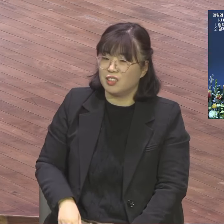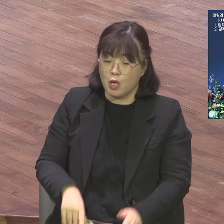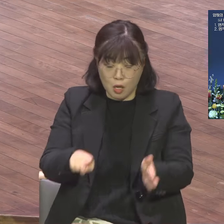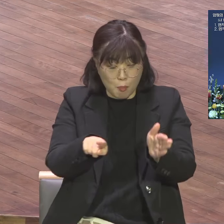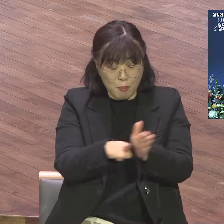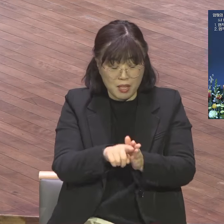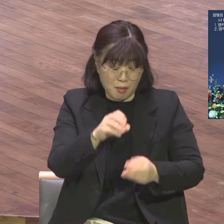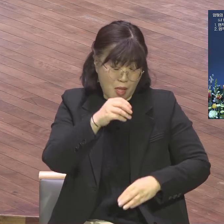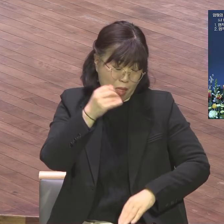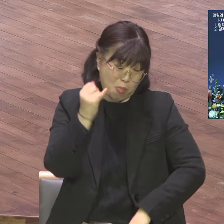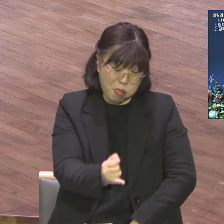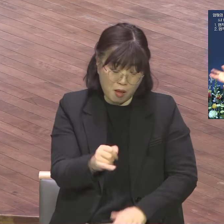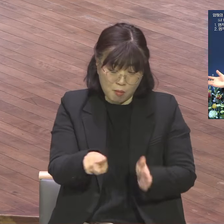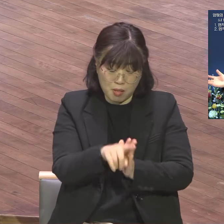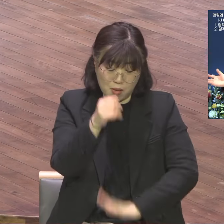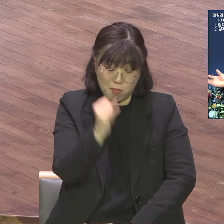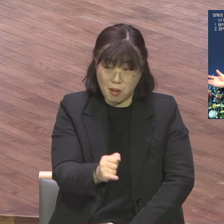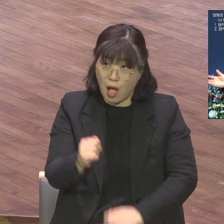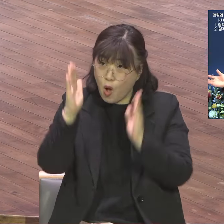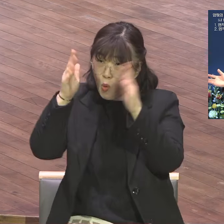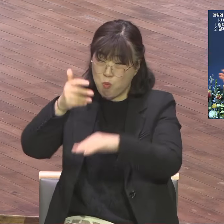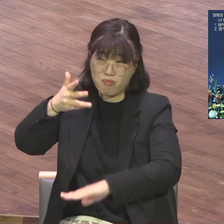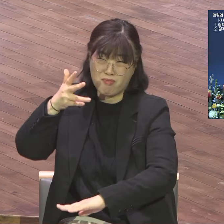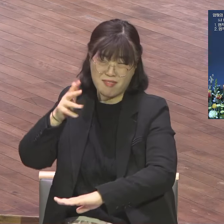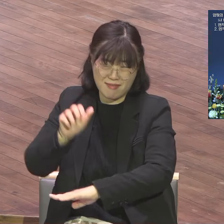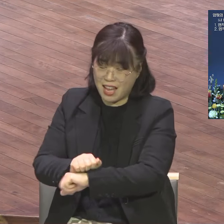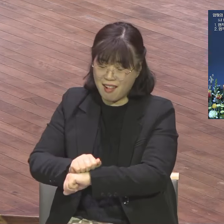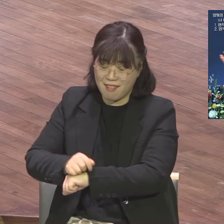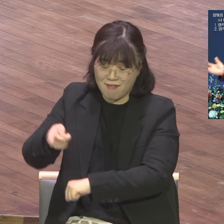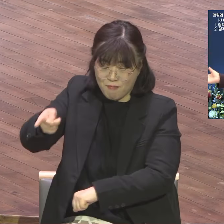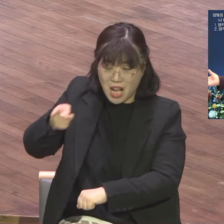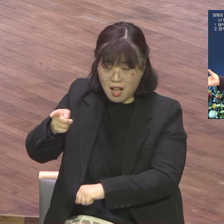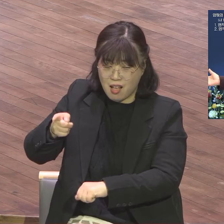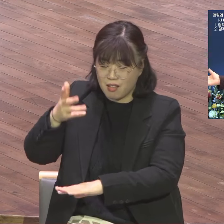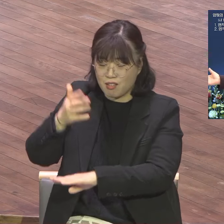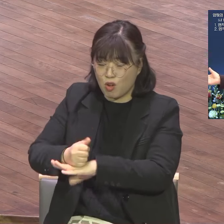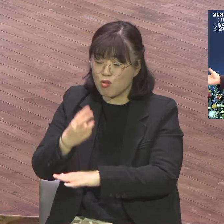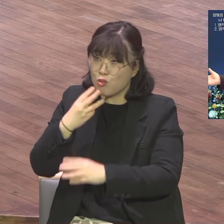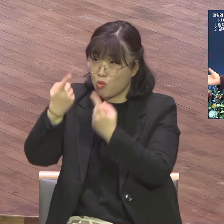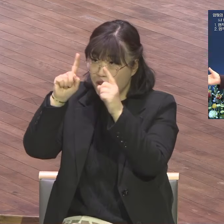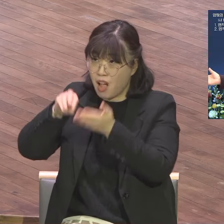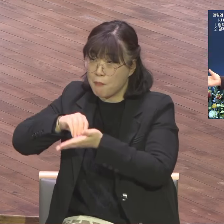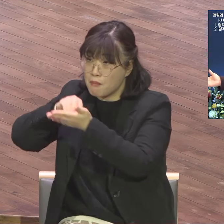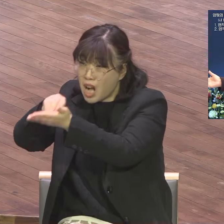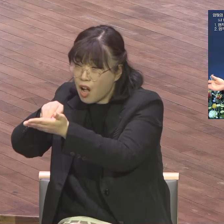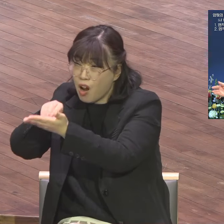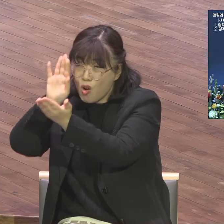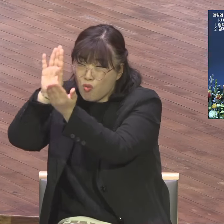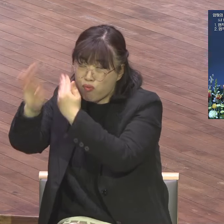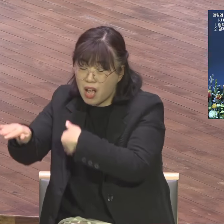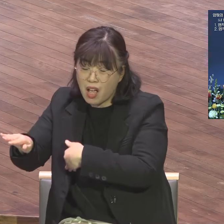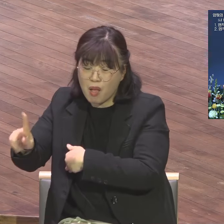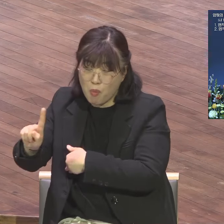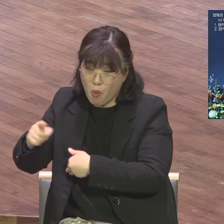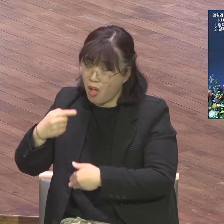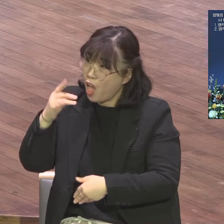언약 속에 있어야 결말을 보시라니 결말을. 수십년 후에 결과가 어떻게 나오는지 보셔야